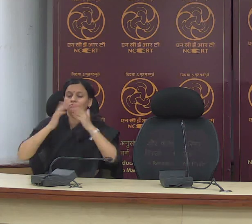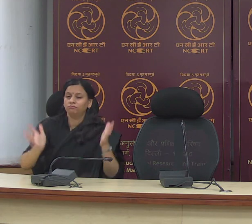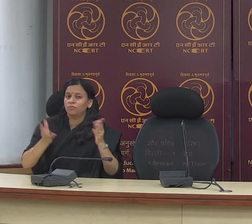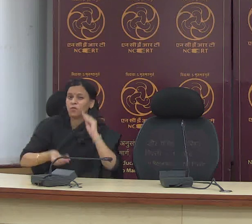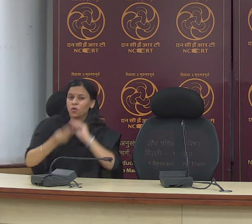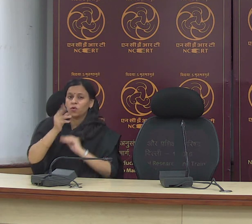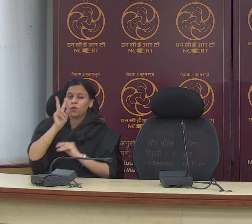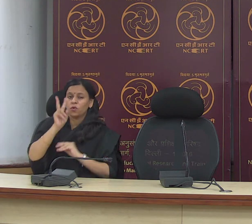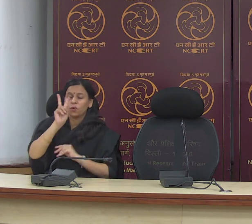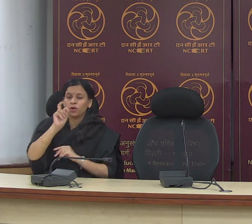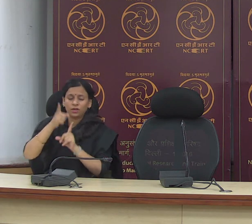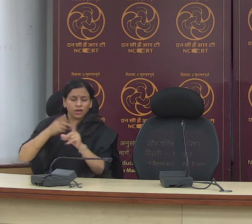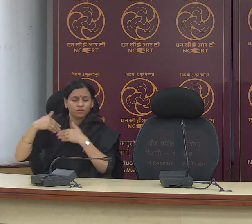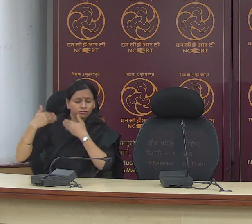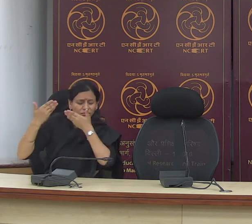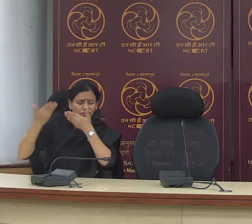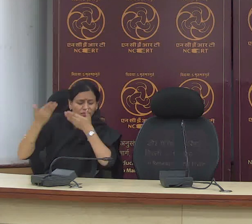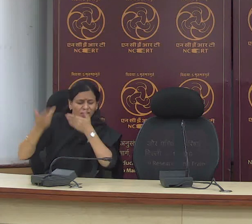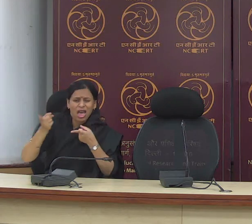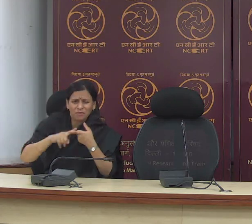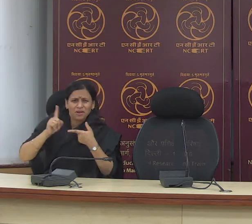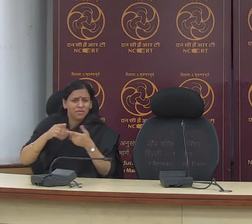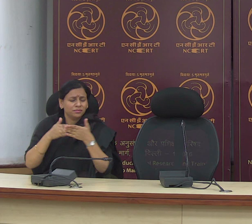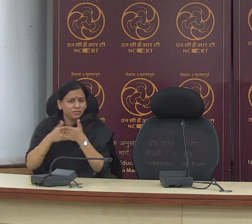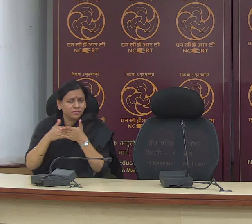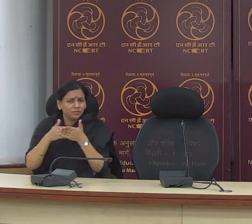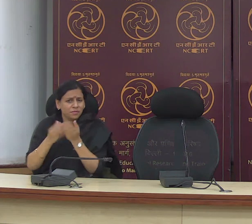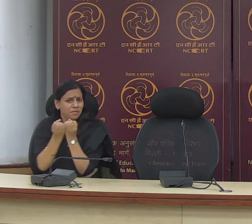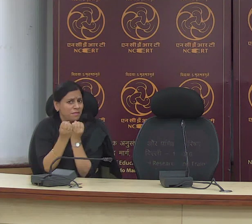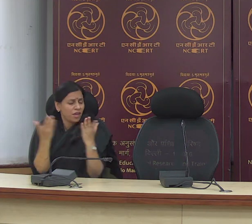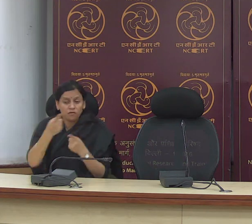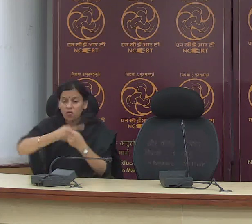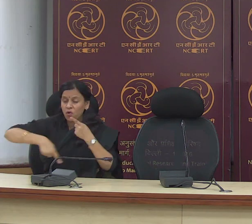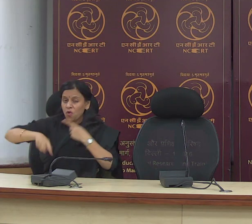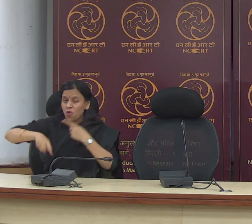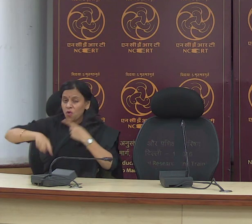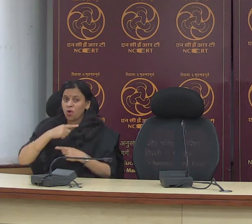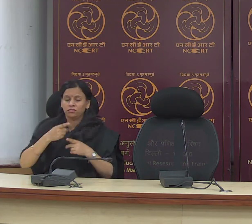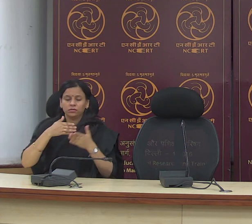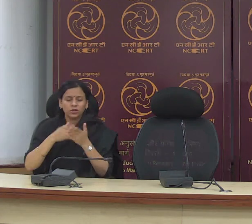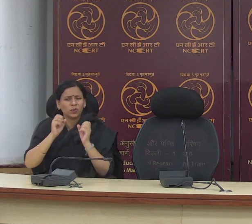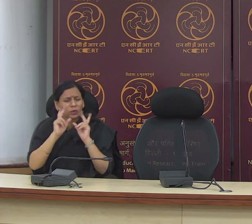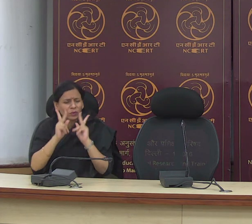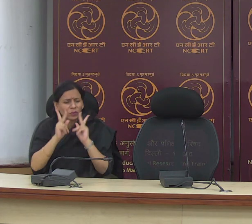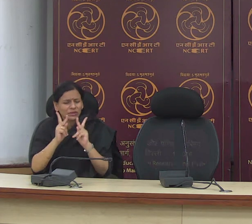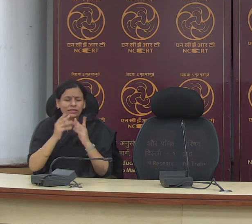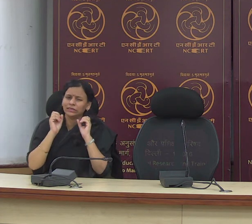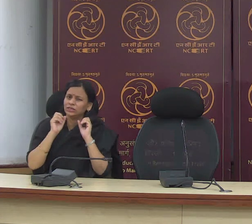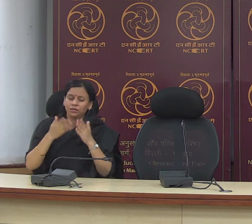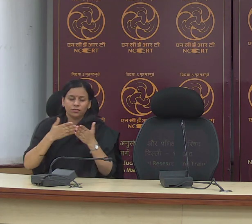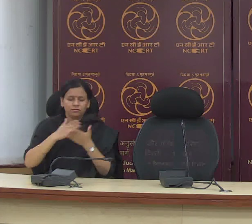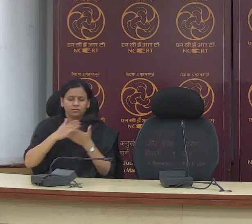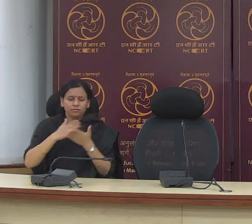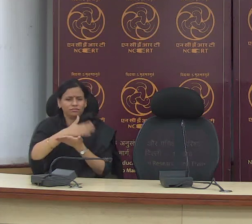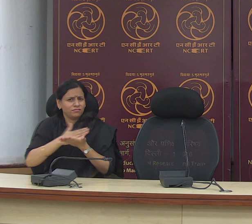2020 का जो पूरा साल है वो एक चुनौतीपूर्ण साल था, और उस चुनौती को हमने न सिर्फ स्वीकारा बल्कि उसका ऐसा सामना किया